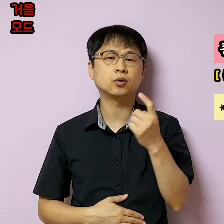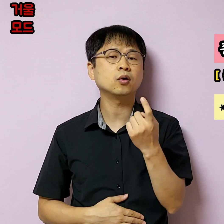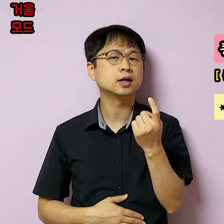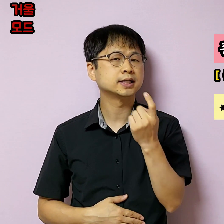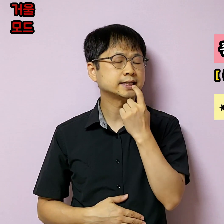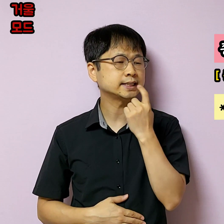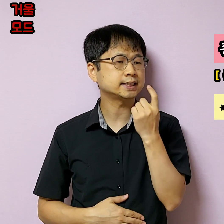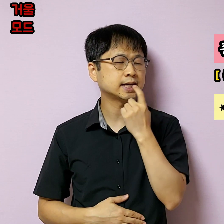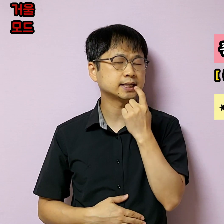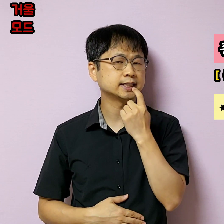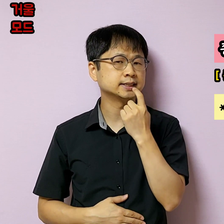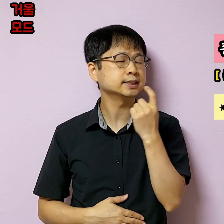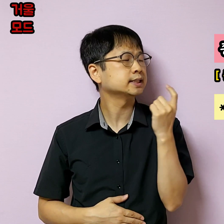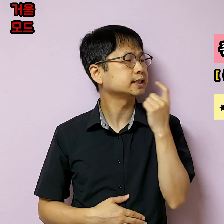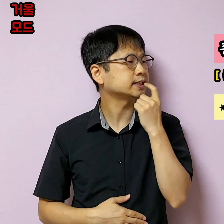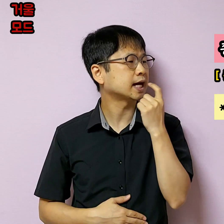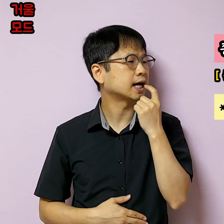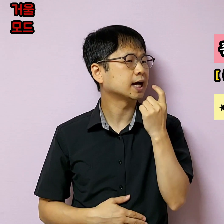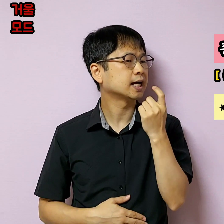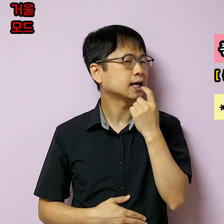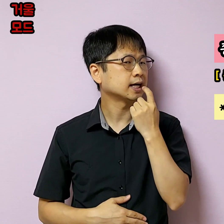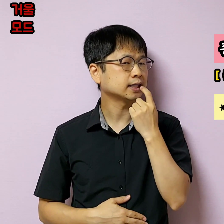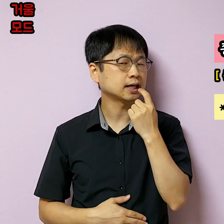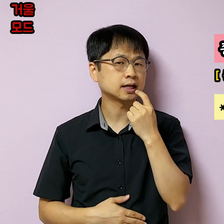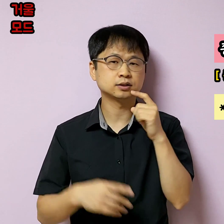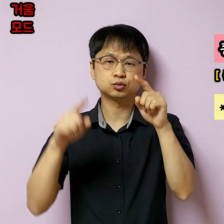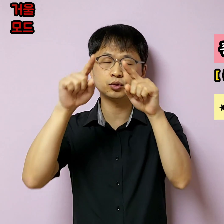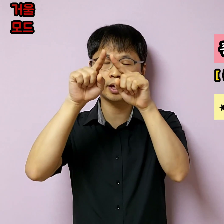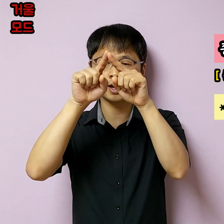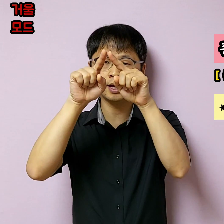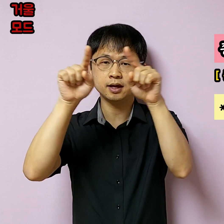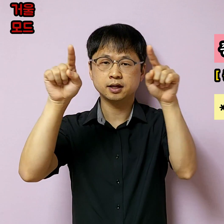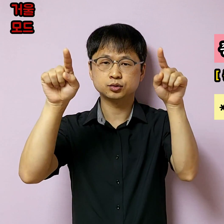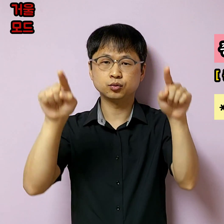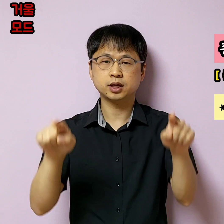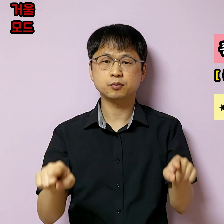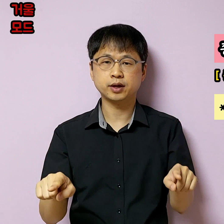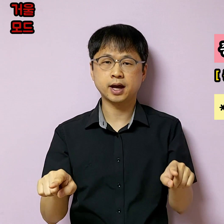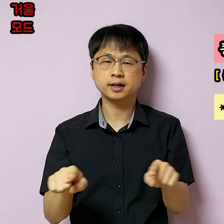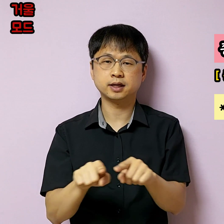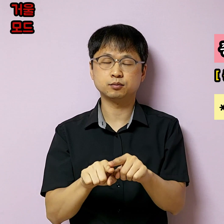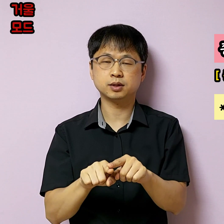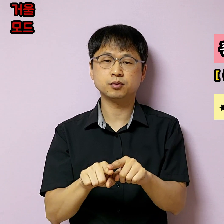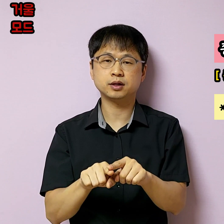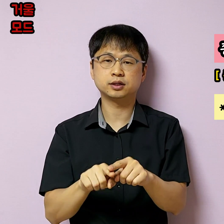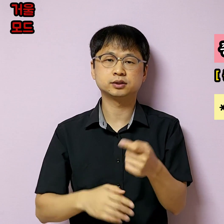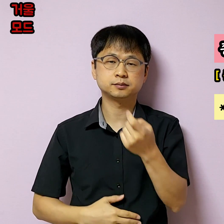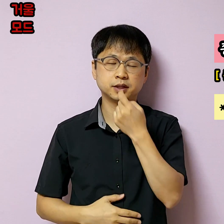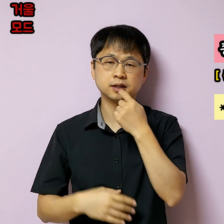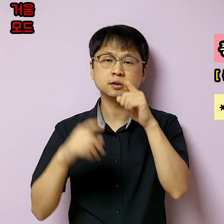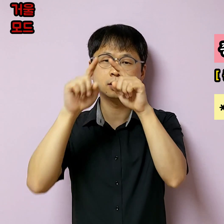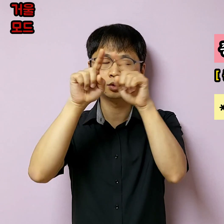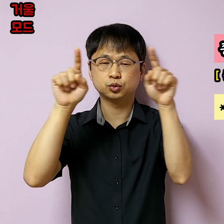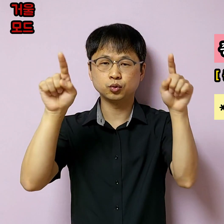검지로 띠를 가리키는 희다, 하얗다라는 수어에 종이의 모양, 네모난 모양을 해주시면